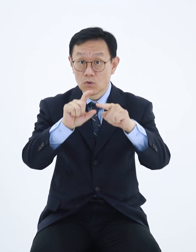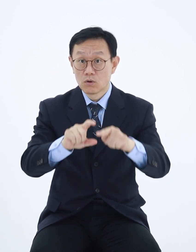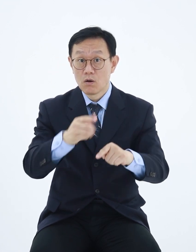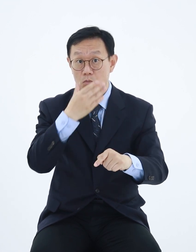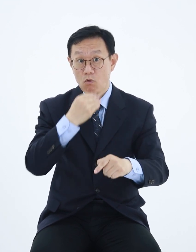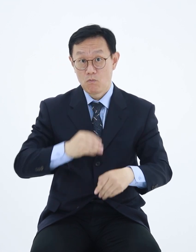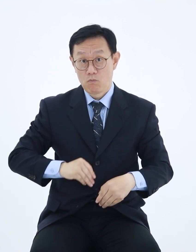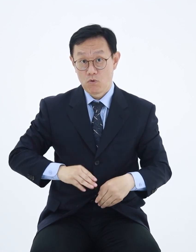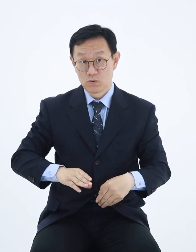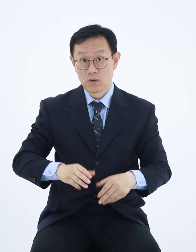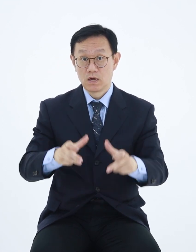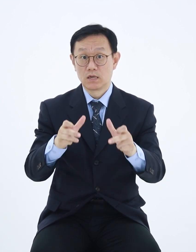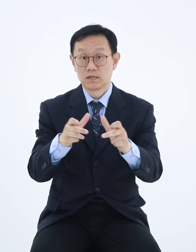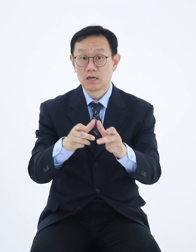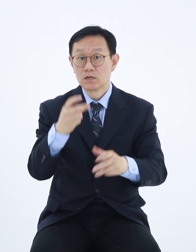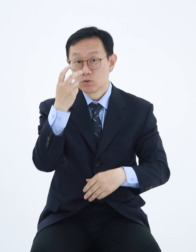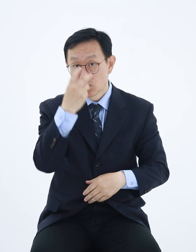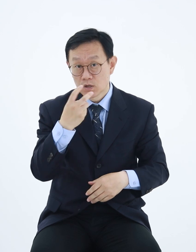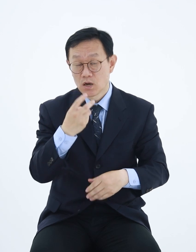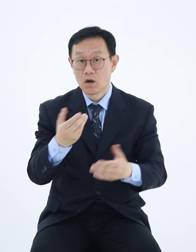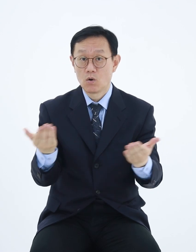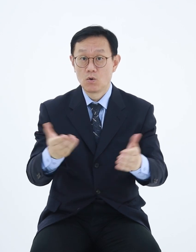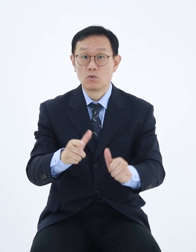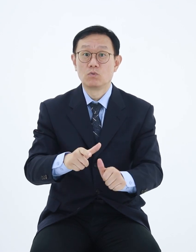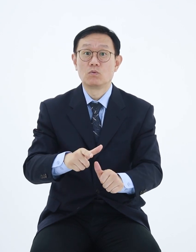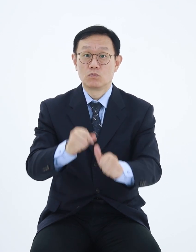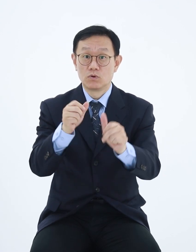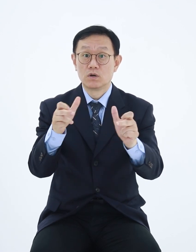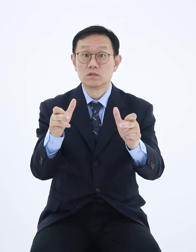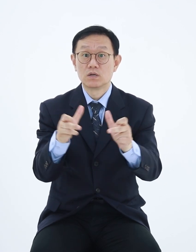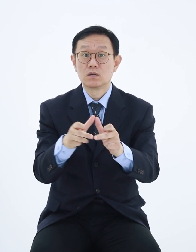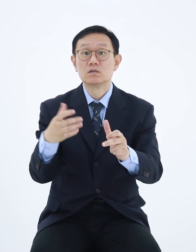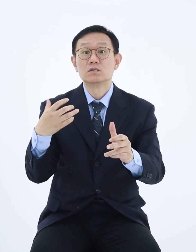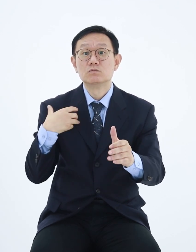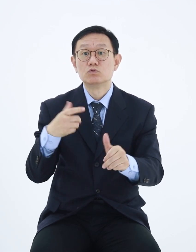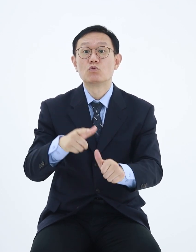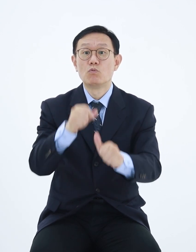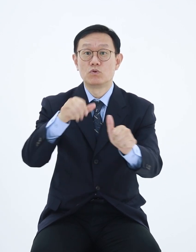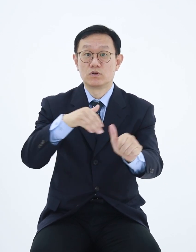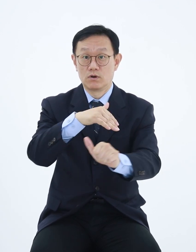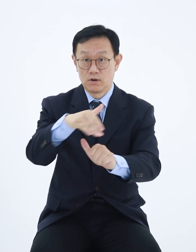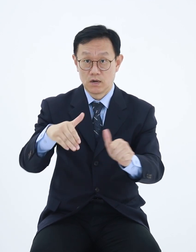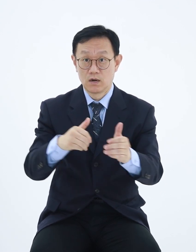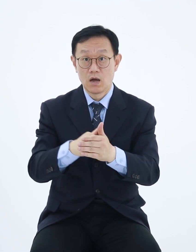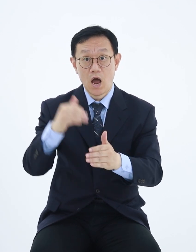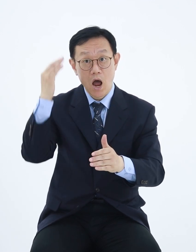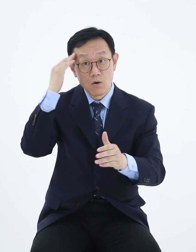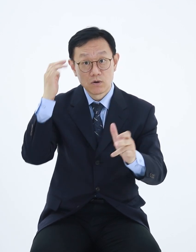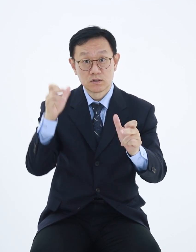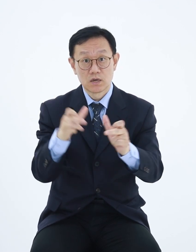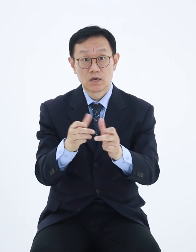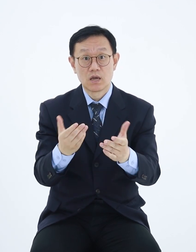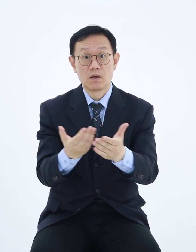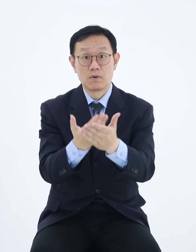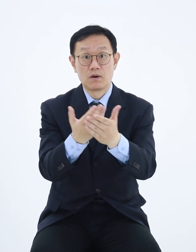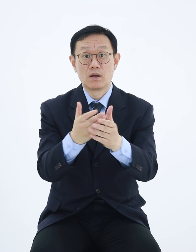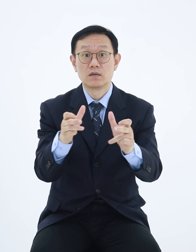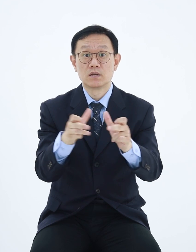보건복지부 장애인 실태조사, 고용노동부 장애인 의무 고용 현황, 한국장애인개발원 장애인 3 패널